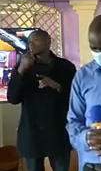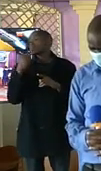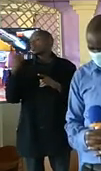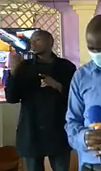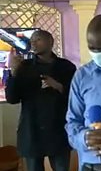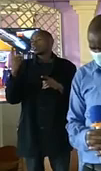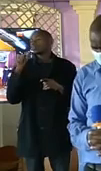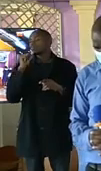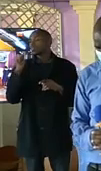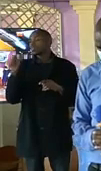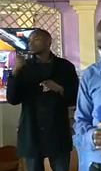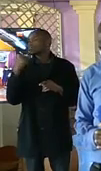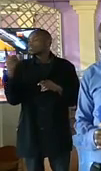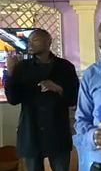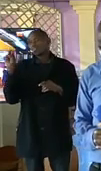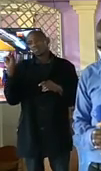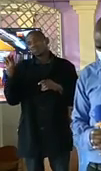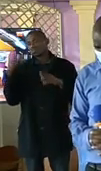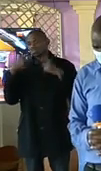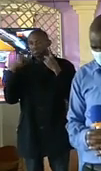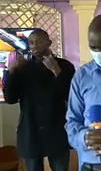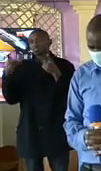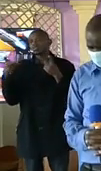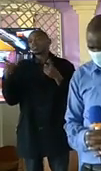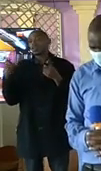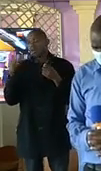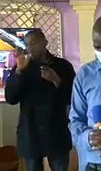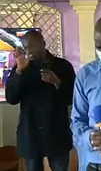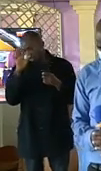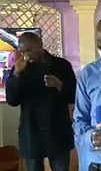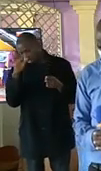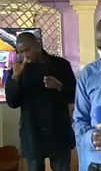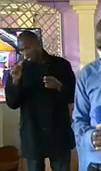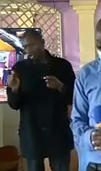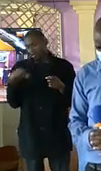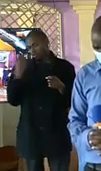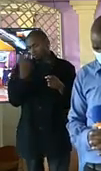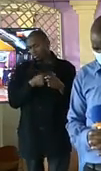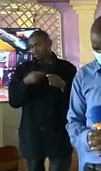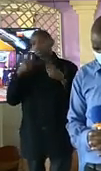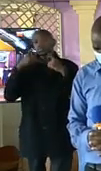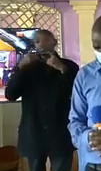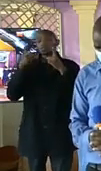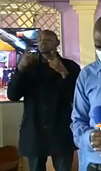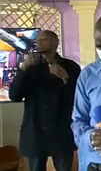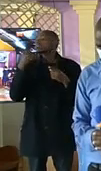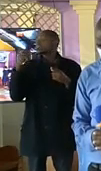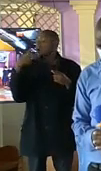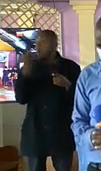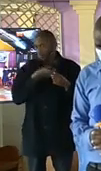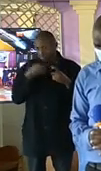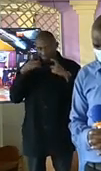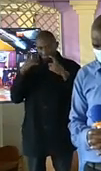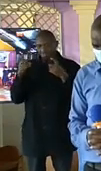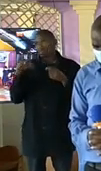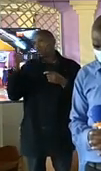tũtirĩ na mehia nĩ kwĩhenia, tũkwĩhenia. No tũngiumbũra mehia maitũ, nake Ngai nĩ mwĩhokeku, nĩ egũtũrekera mehia maitũ